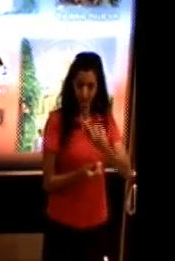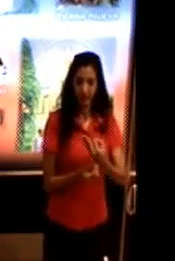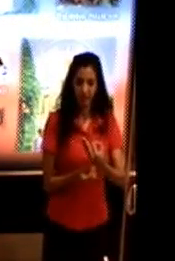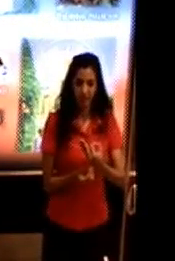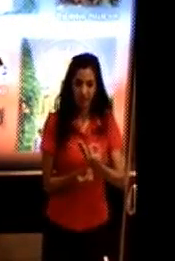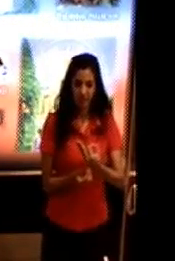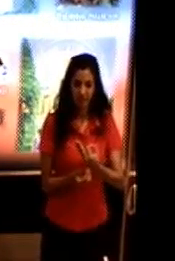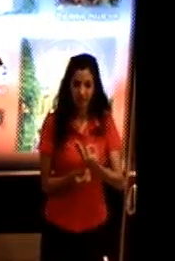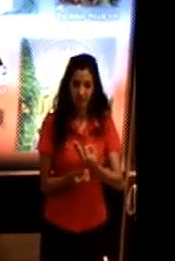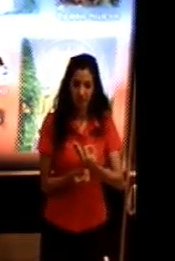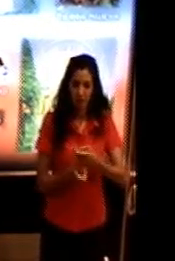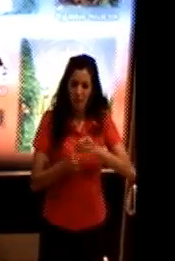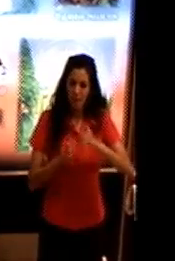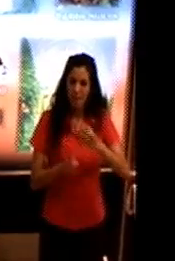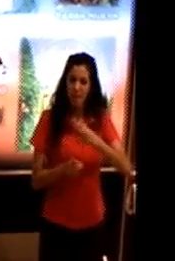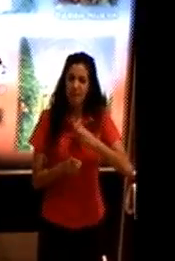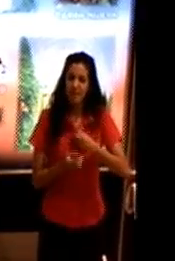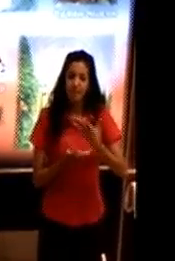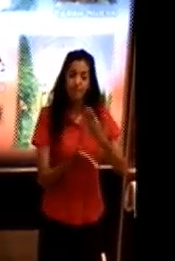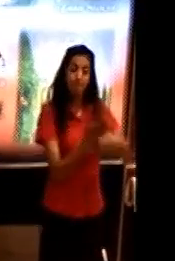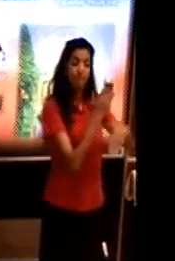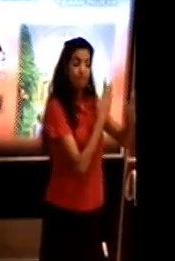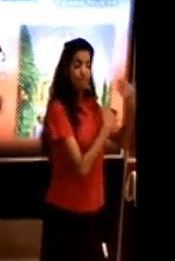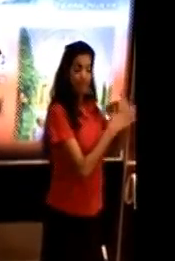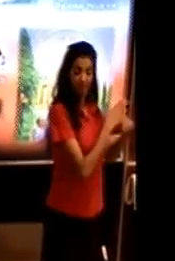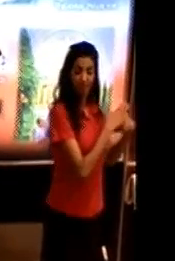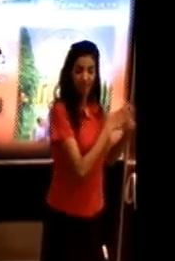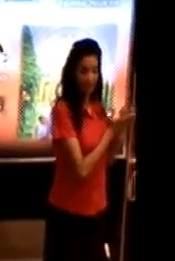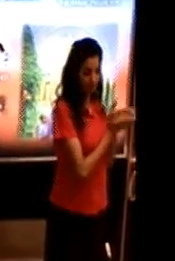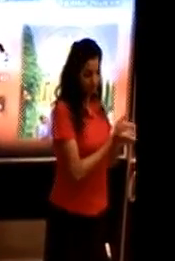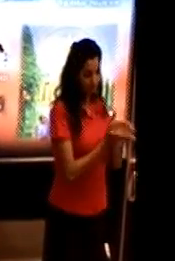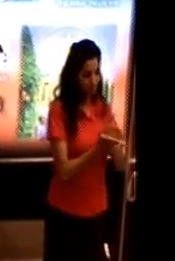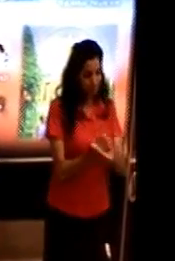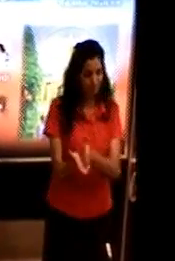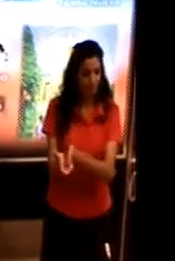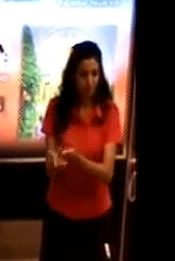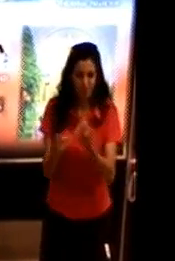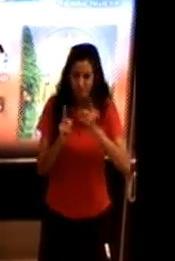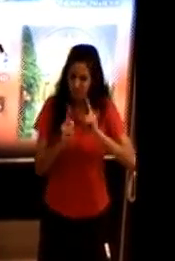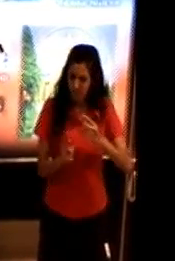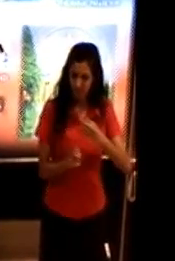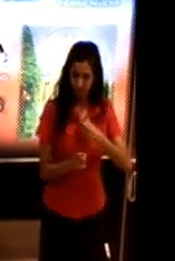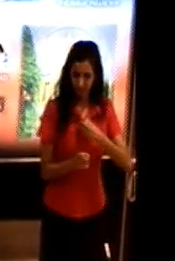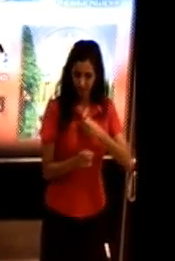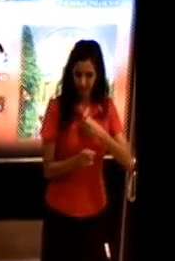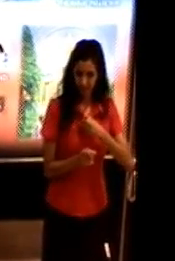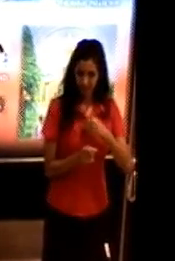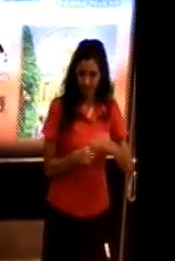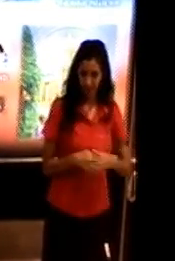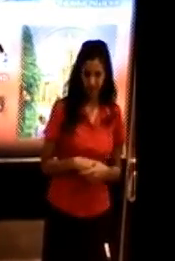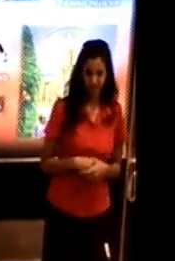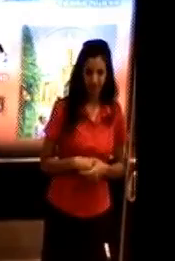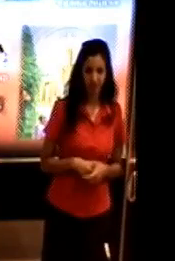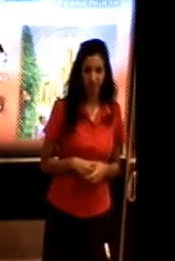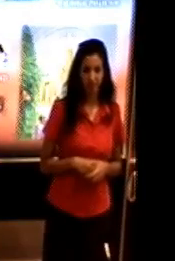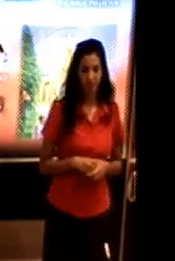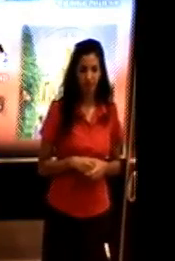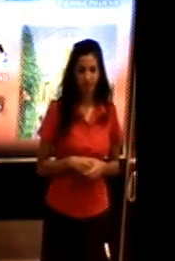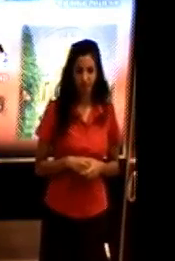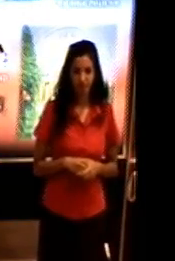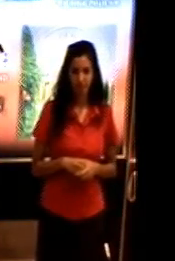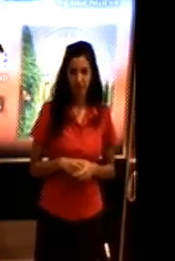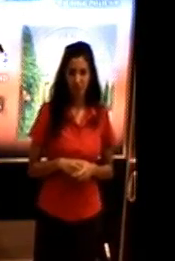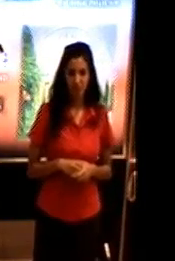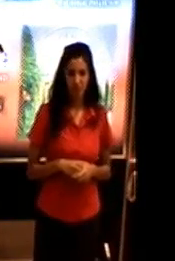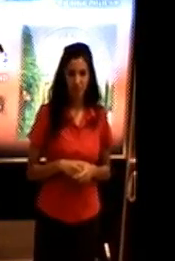que tuvieron todos los hombres de Dios que habrán de vivir por los siglos sin fin de una eternidad. Y saben, hermanos, Cristo